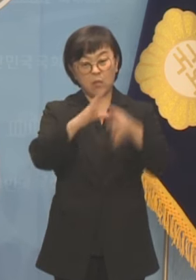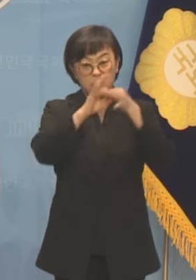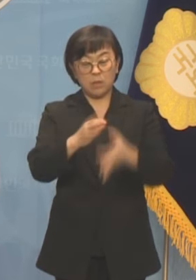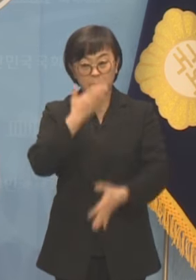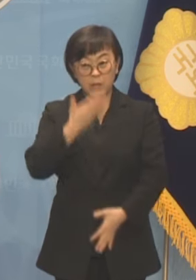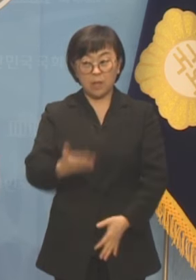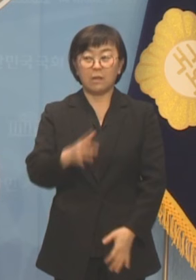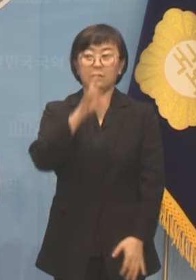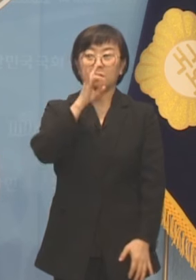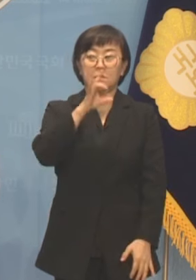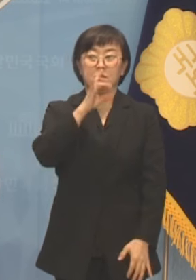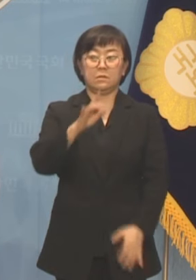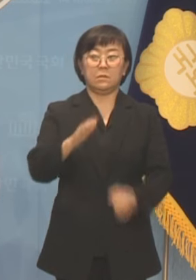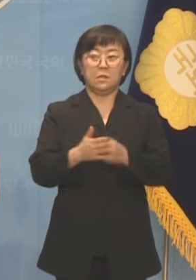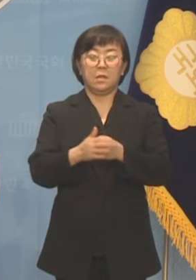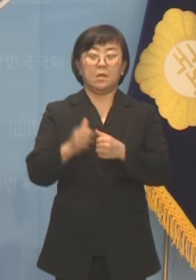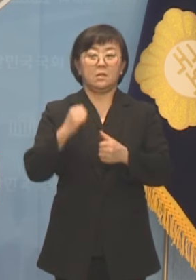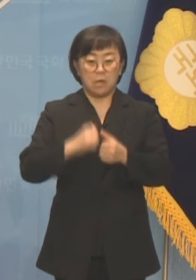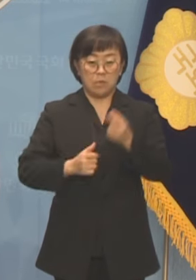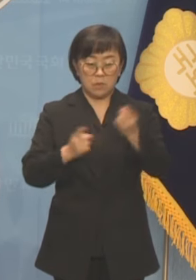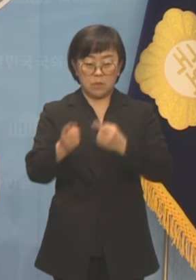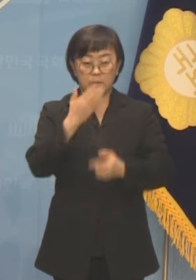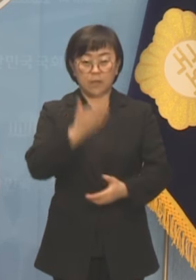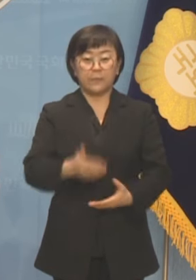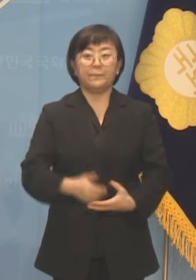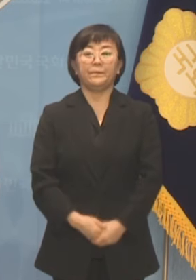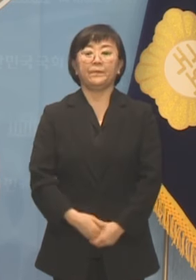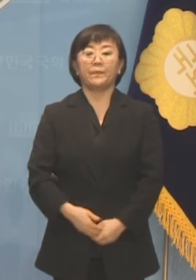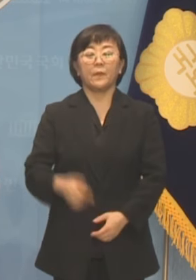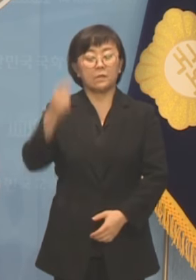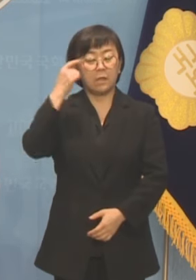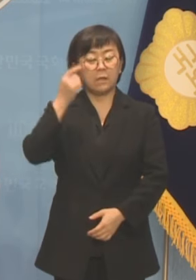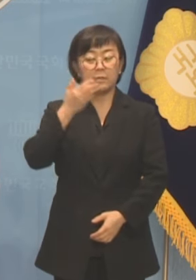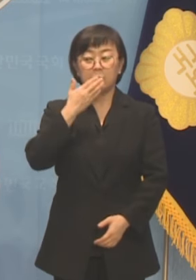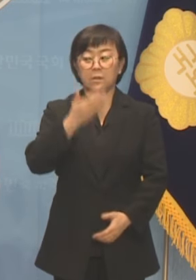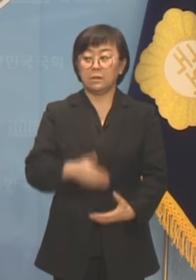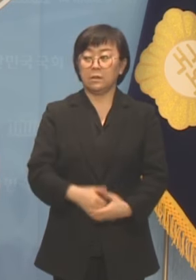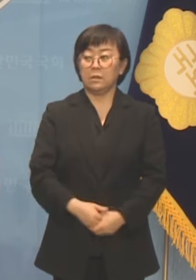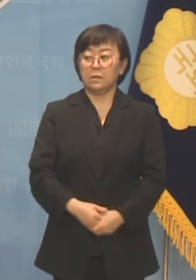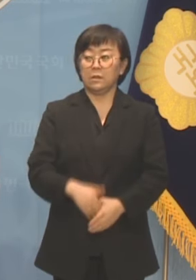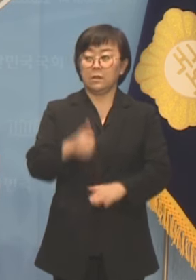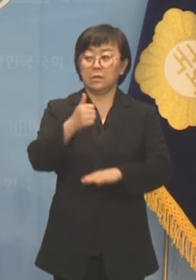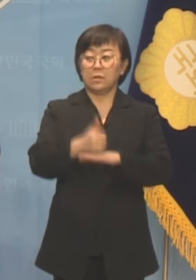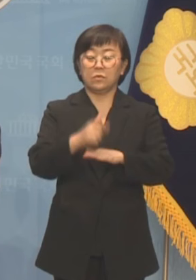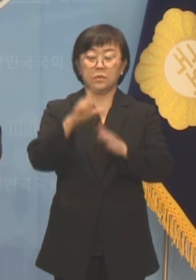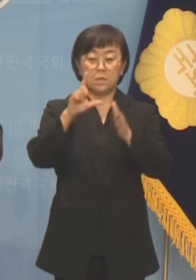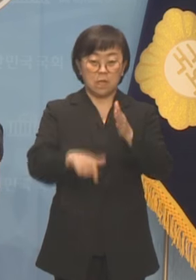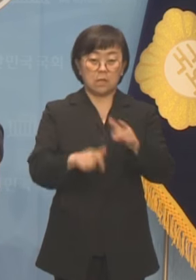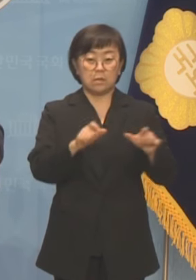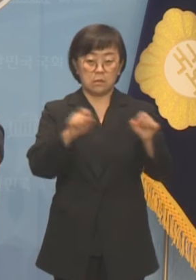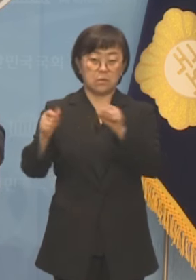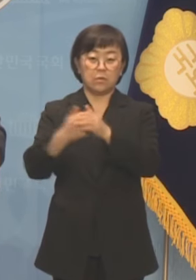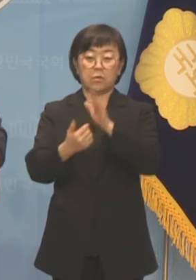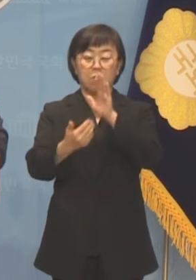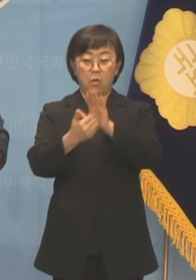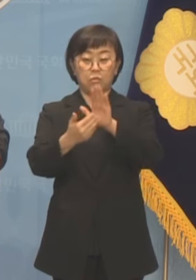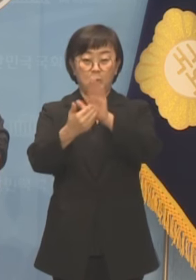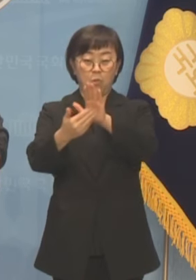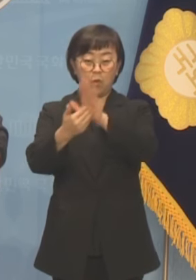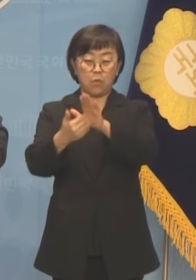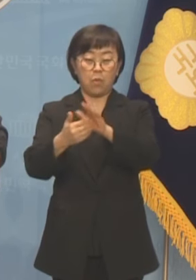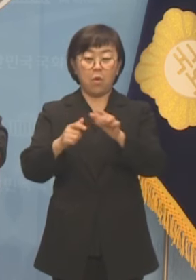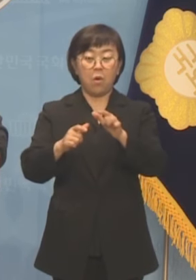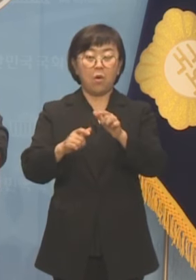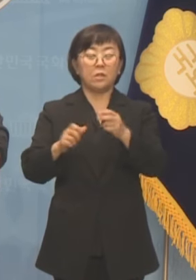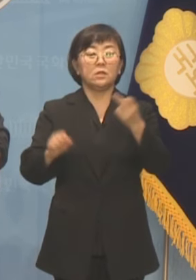당시에 어떻게든 자제되고 제어가 됐겠죠 그런 생각도 해봅니다 결국 시간을 끌고 거부하고 거부하고